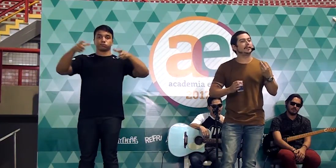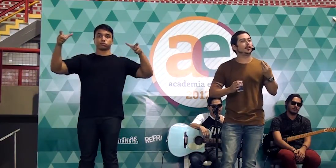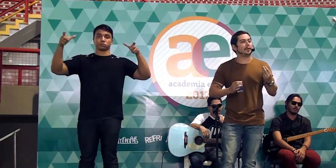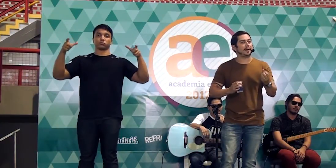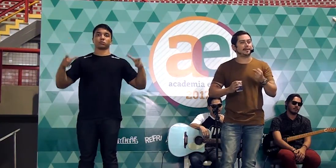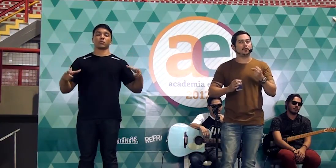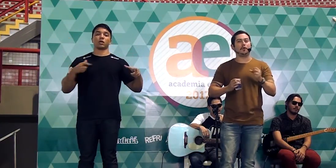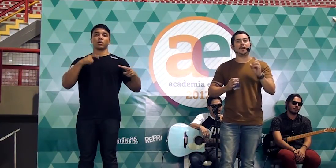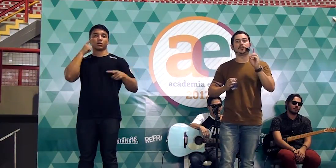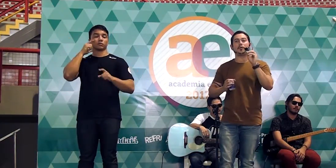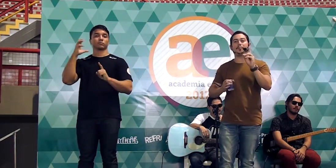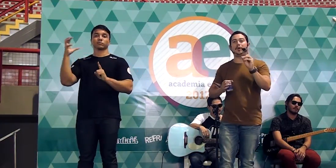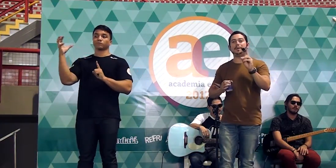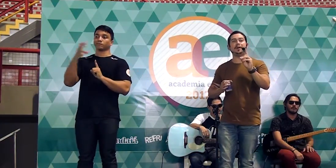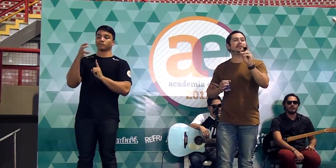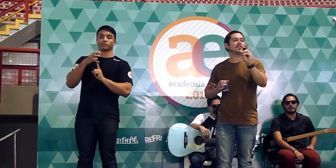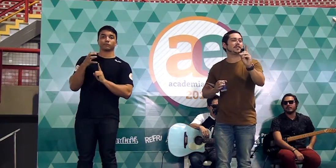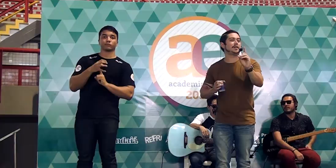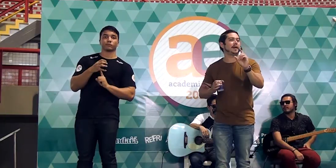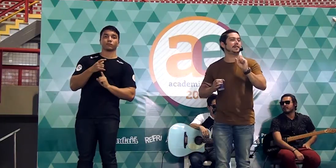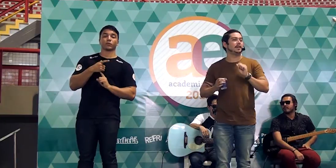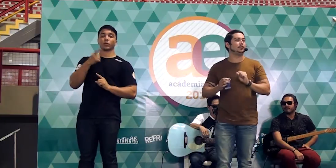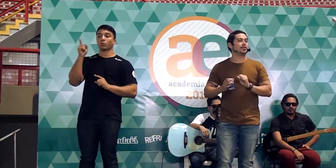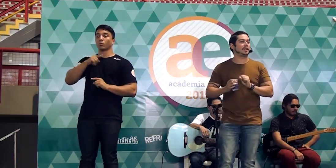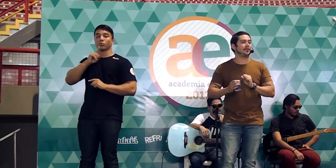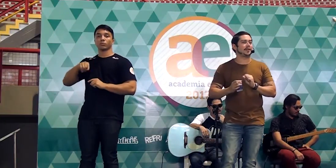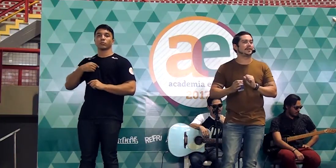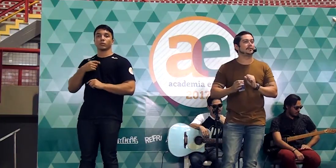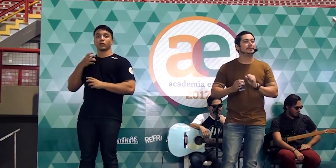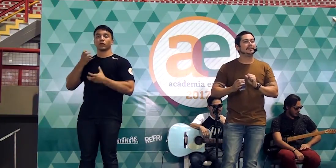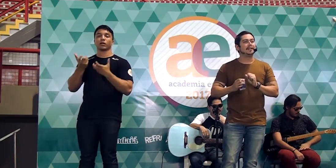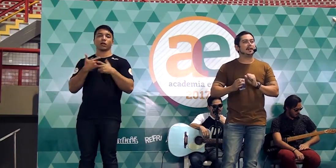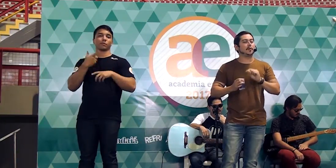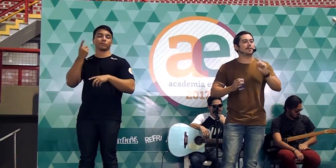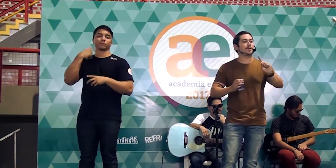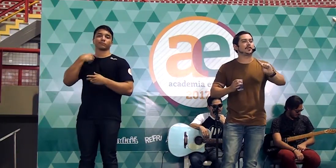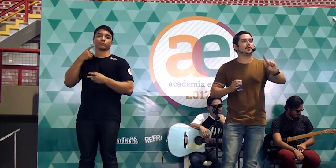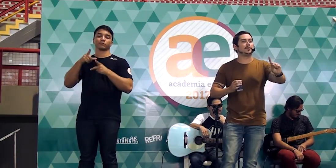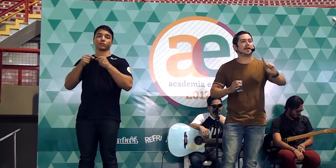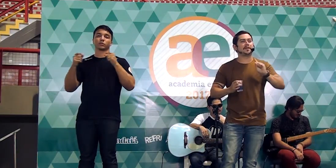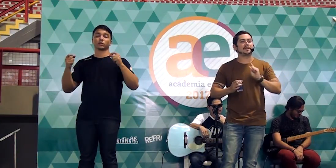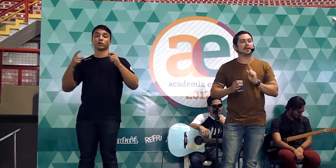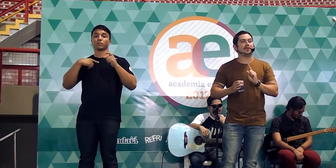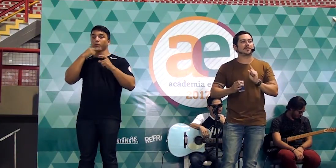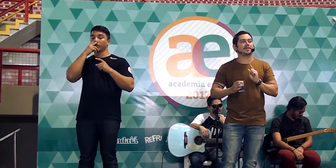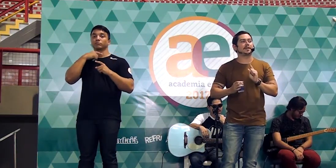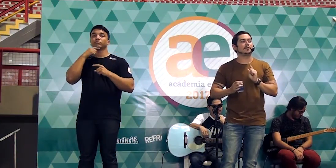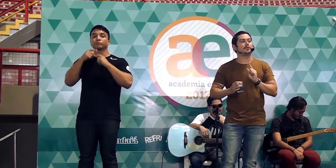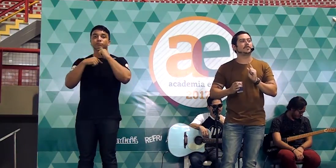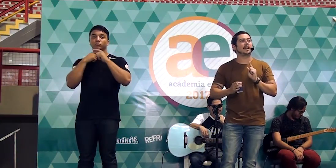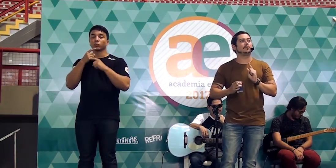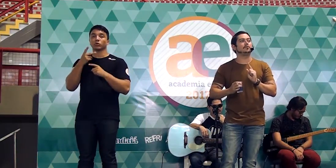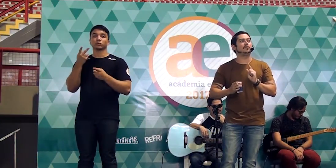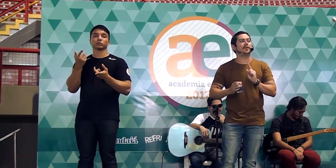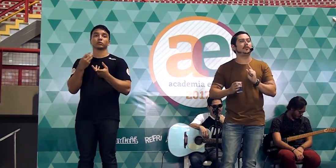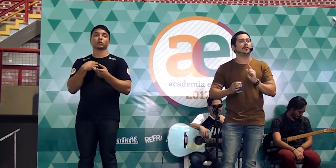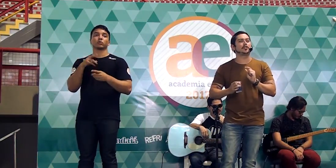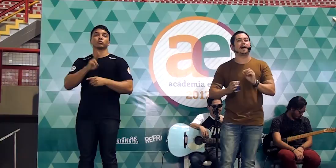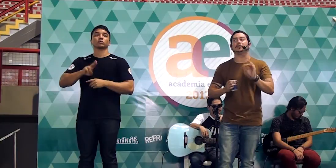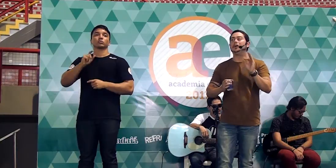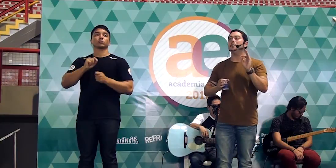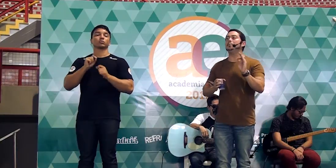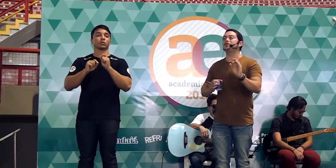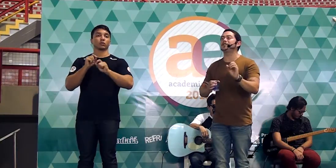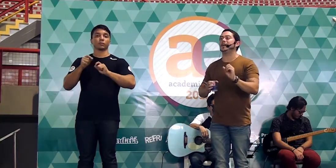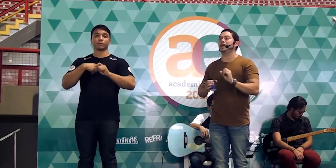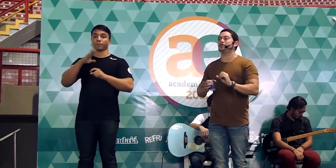pareça, sob toda pressão, o governo chegou a proibir manifestação em Brasília no dia da votação. E como as pessoas não puderam fazer manifestação, usaram um fenômeno